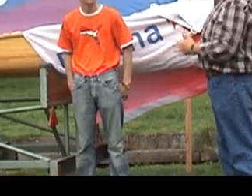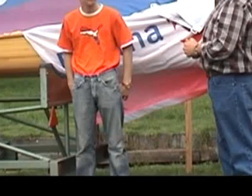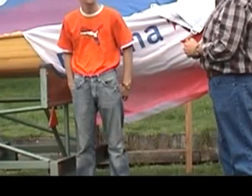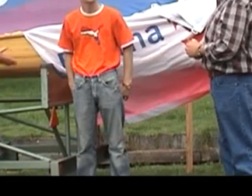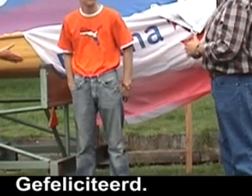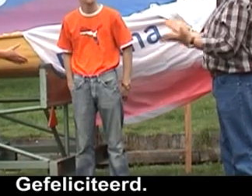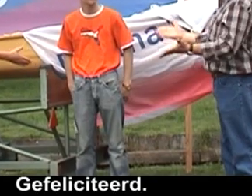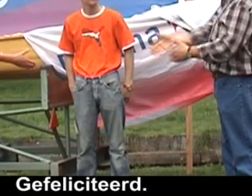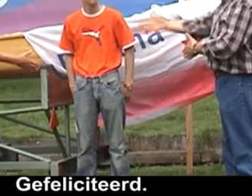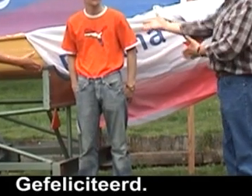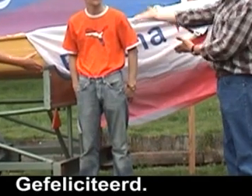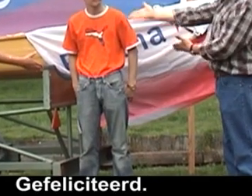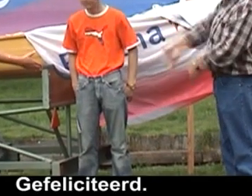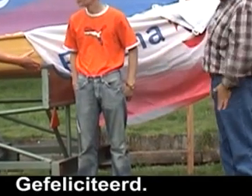Dus, gefeliciteerd.